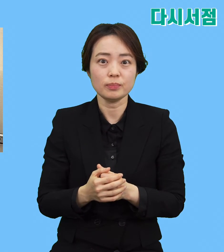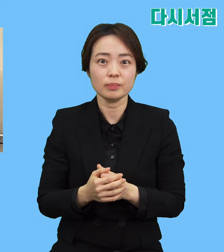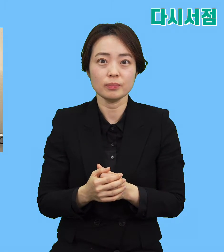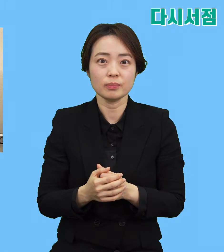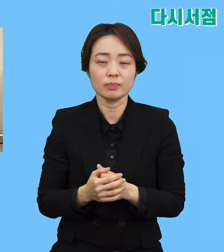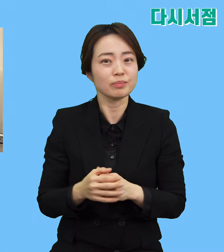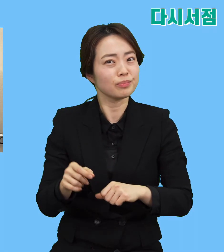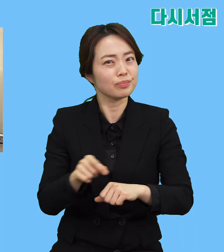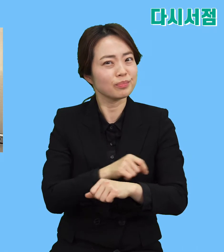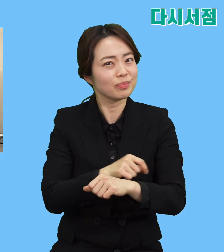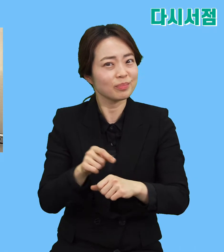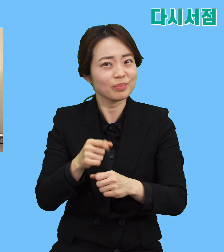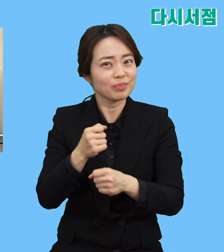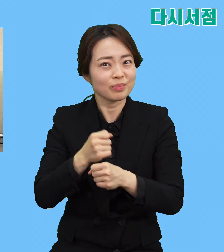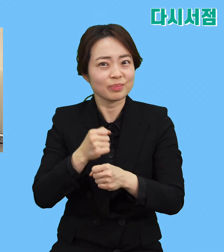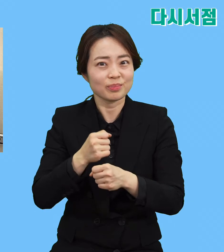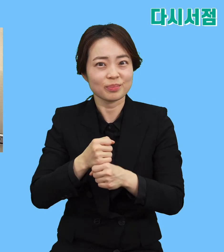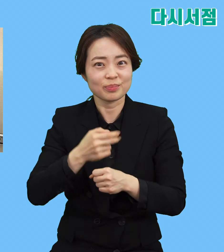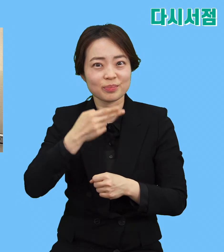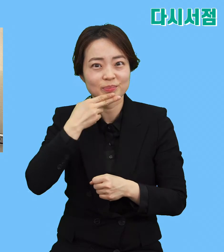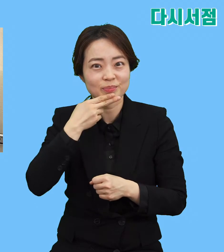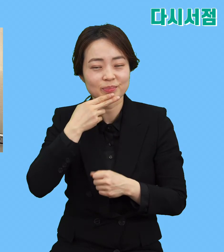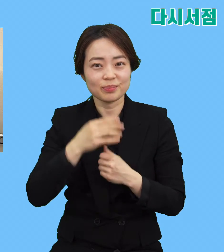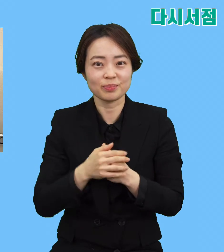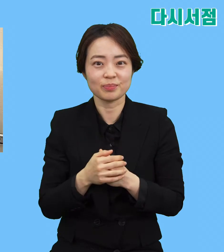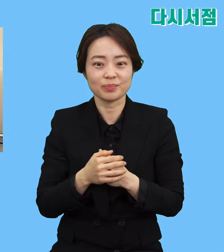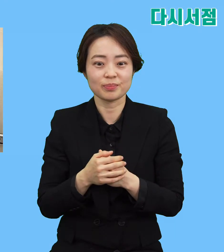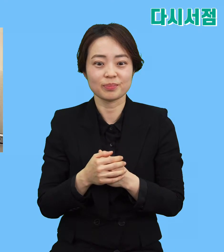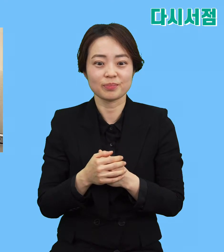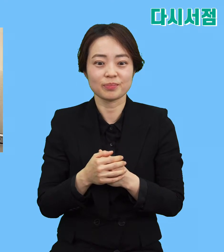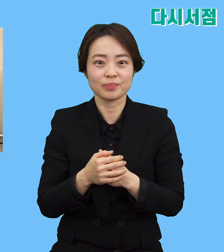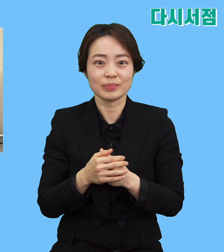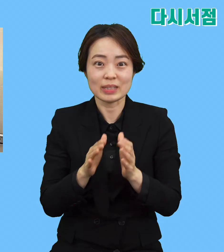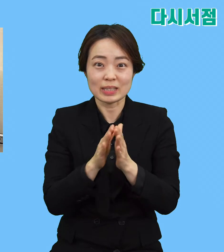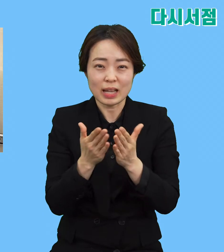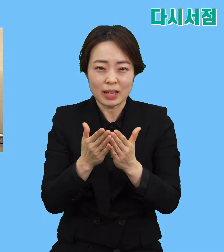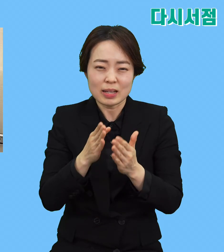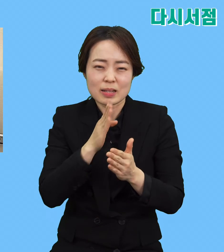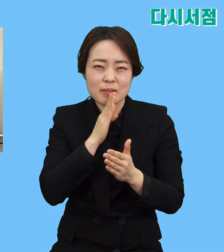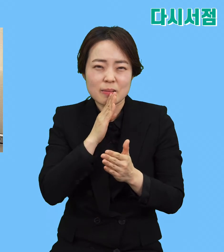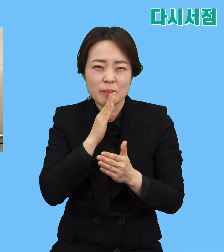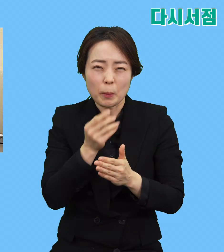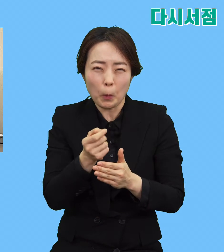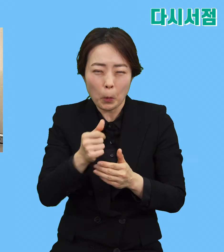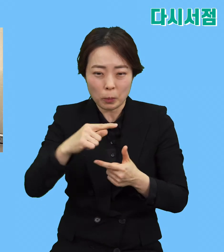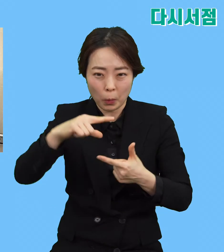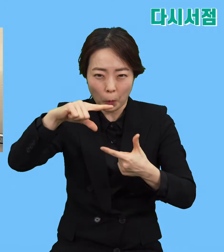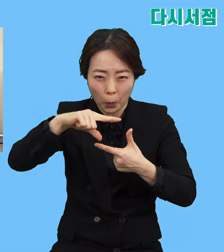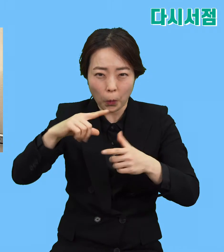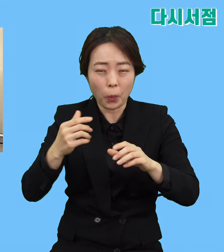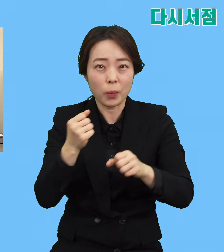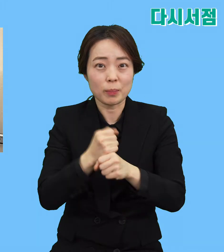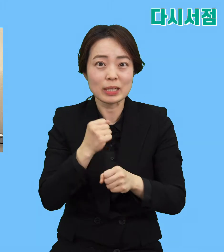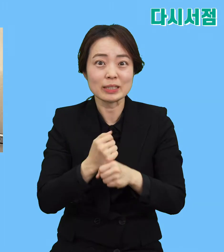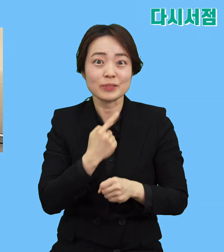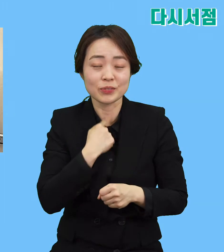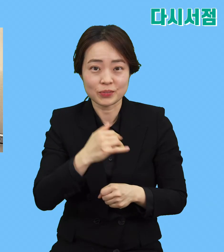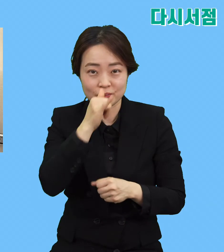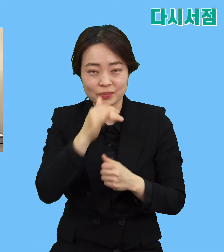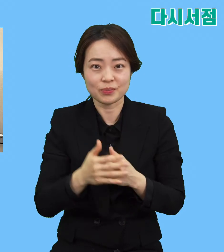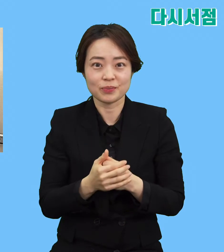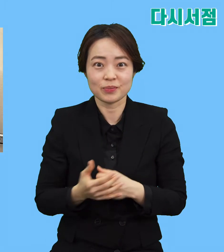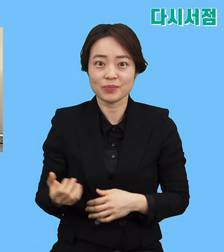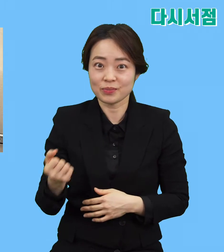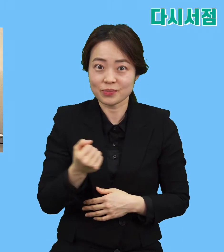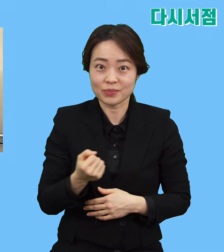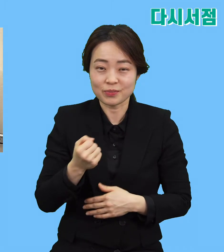저는 특별한 모험을 해본 적은 없는데요. 책을 아주 작게 만든 적은 있습니다. 들고